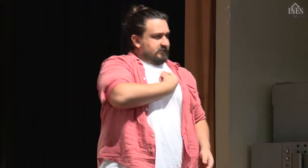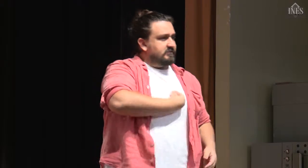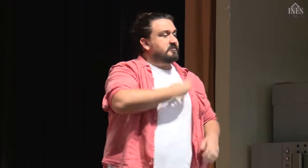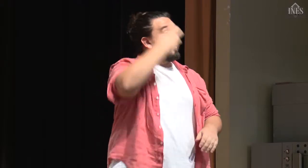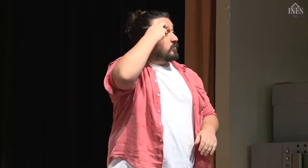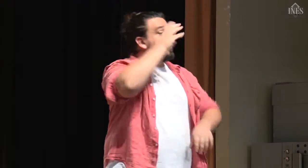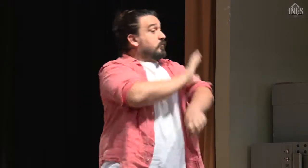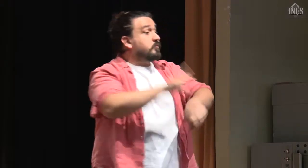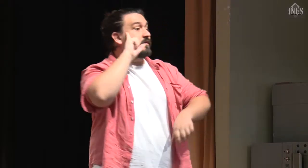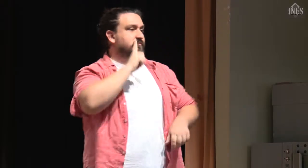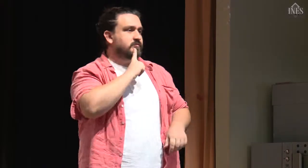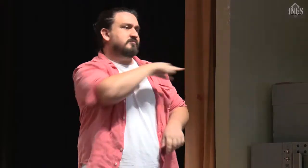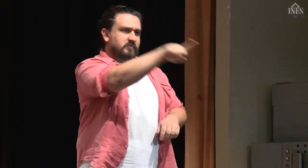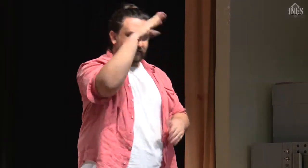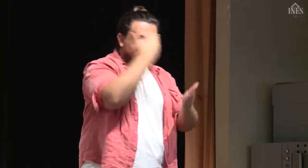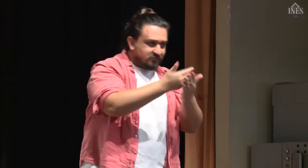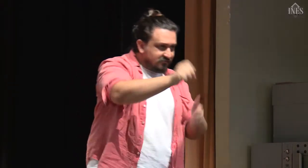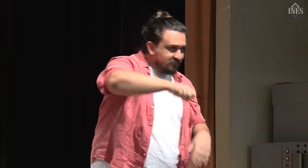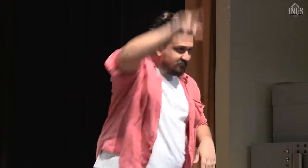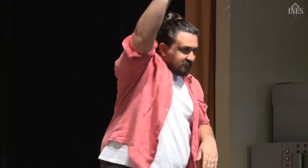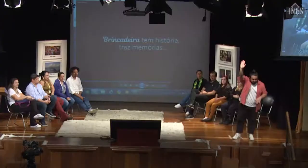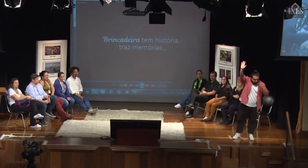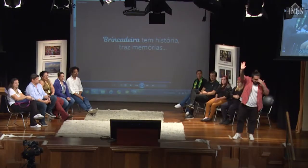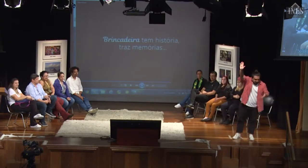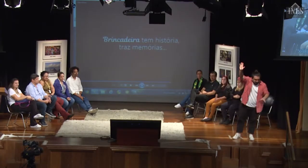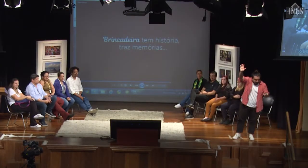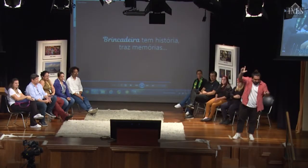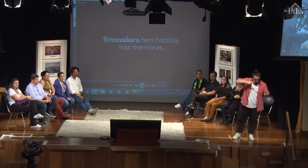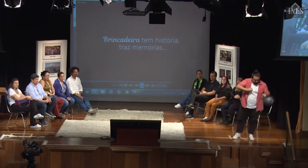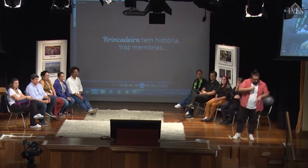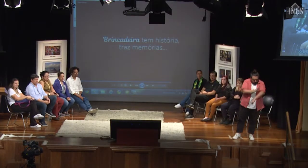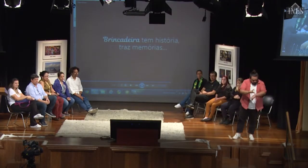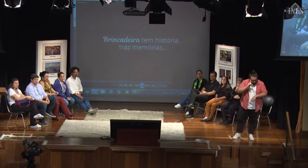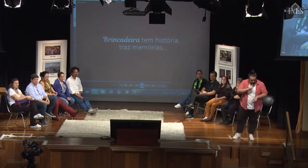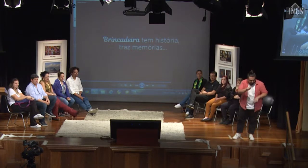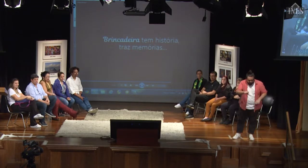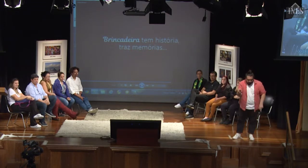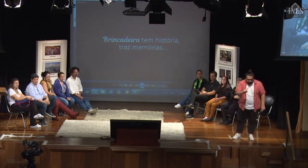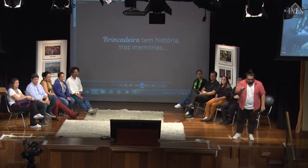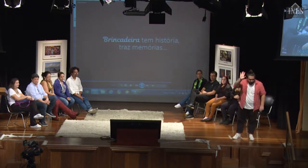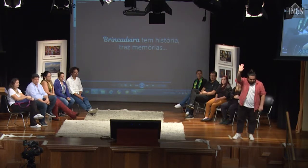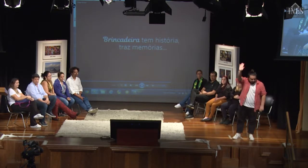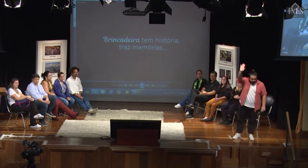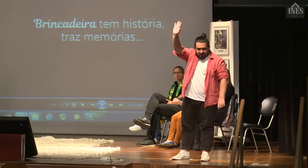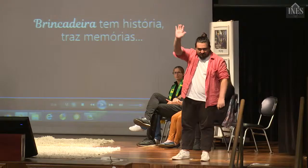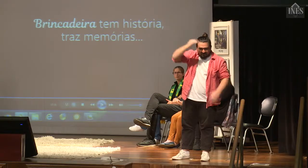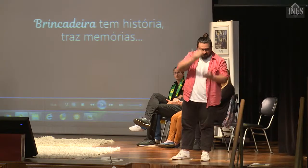surdos aqui que acreditam na cultura surda, na vida. Vocês acreditam nisso, né? Existe cultura surda ou não?